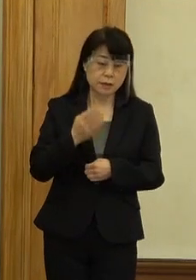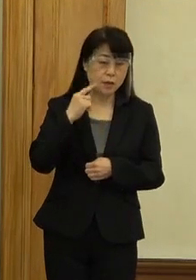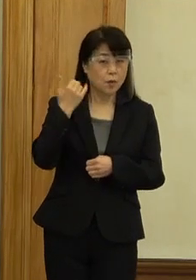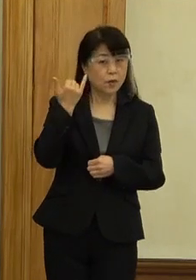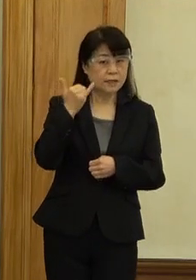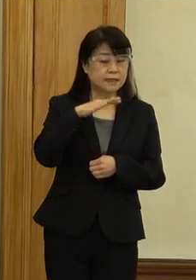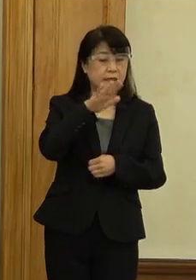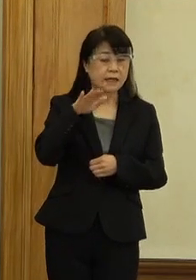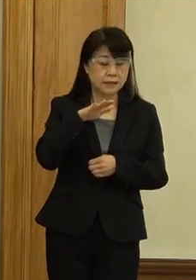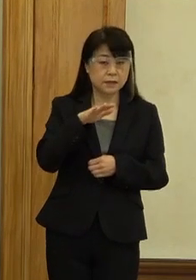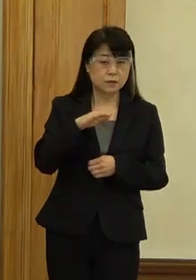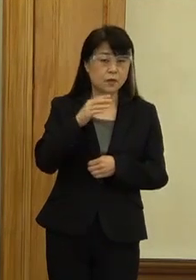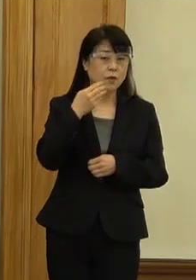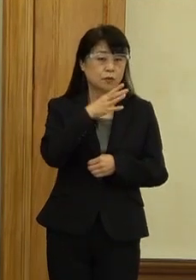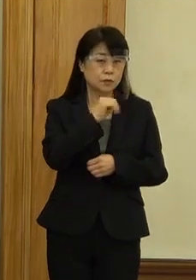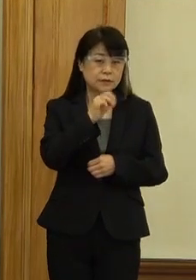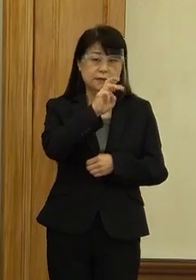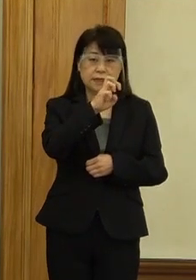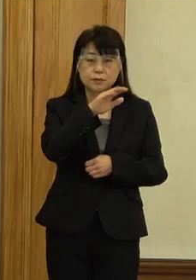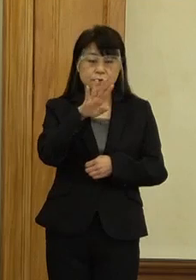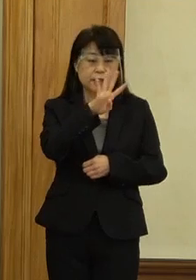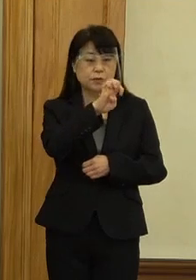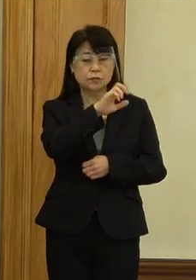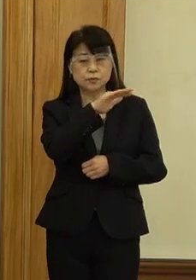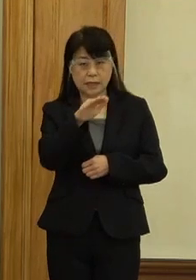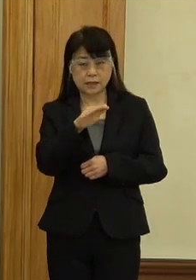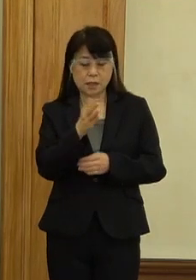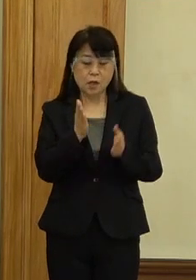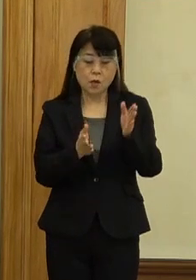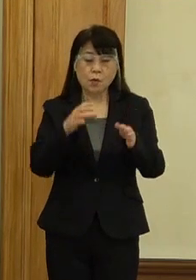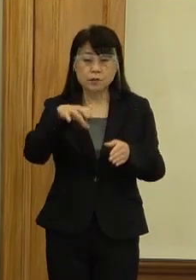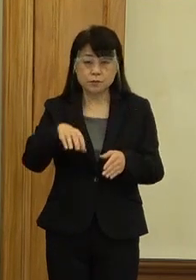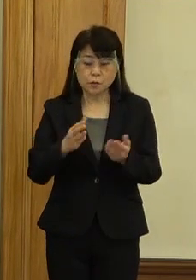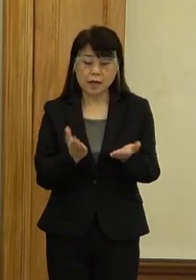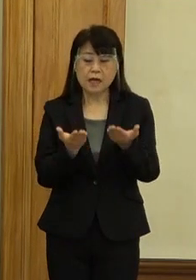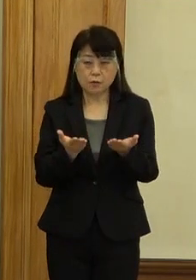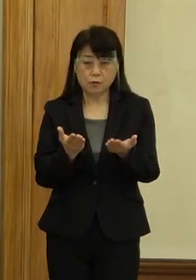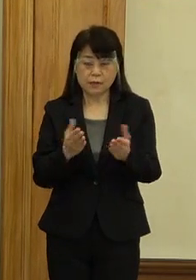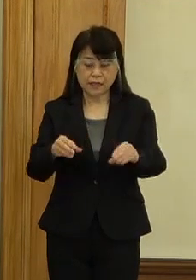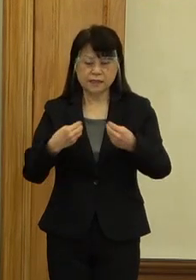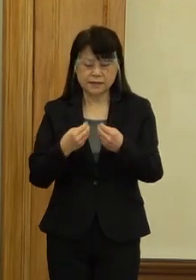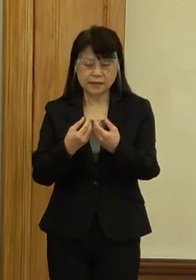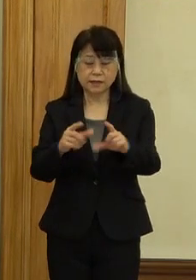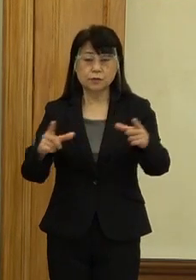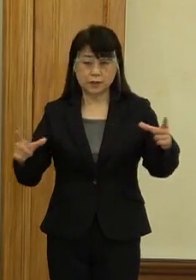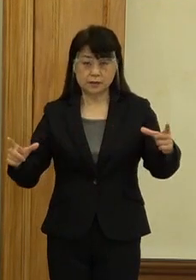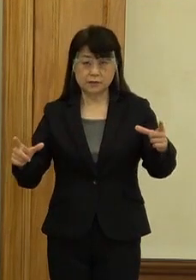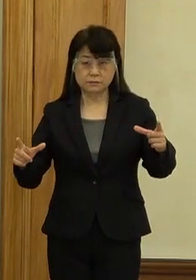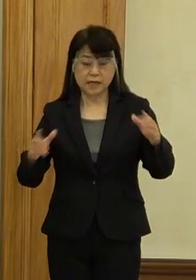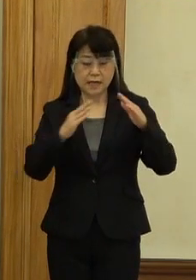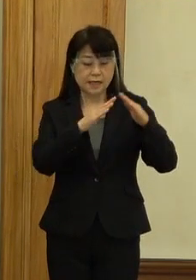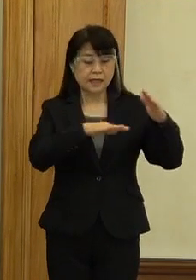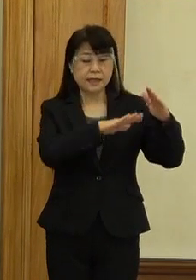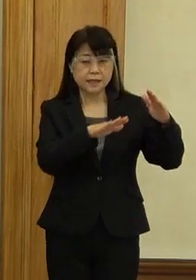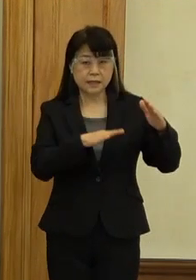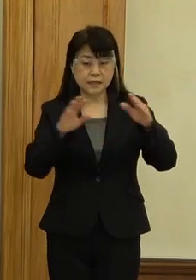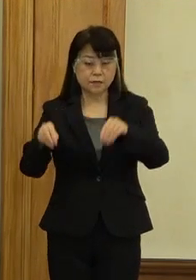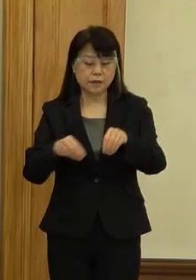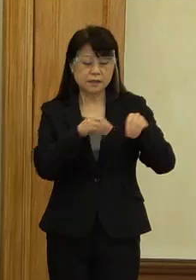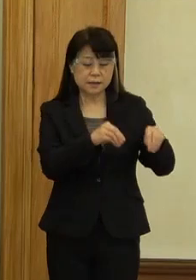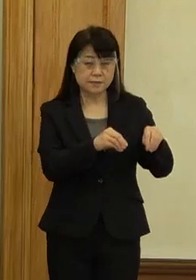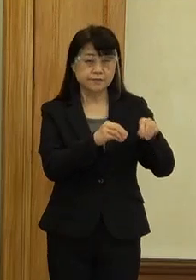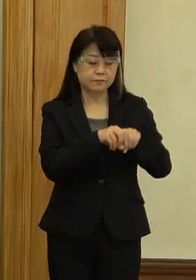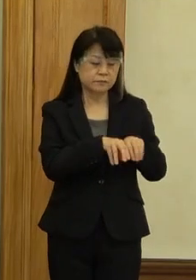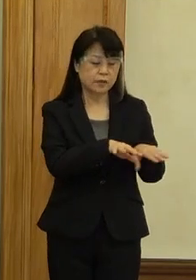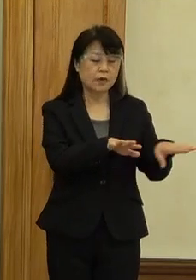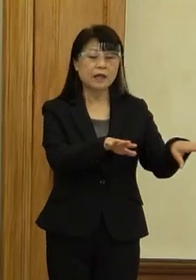代の30代40代と続いており、保育所や学校で感染が広がり、さらに家庭内での感染につなが